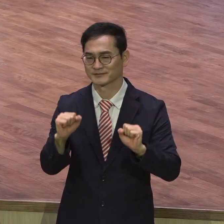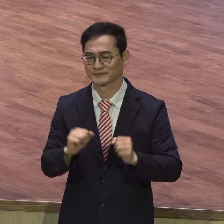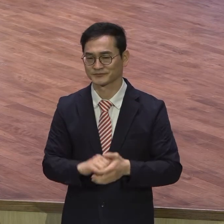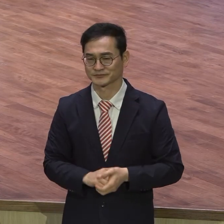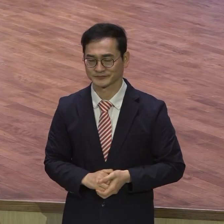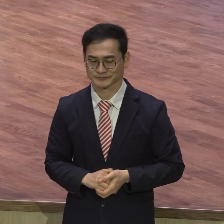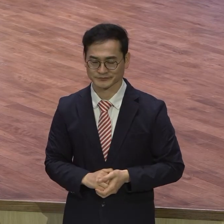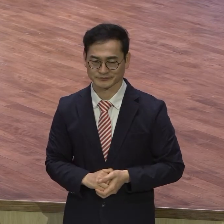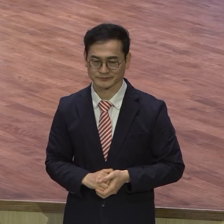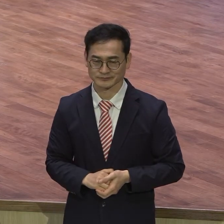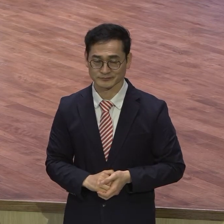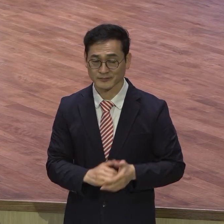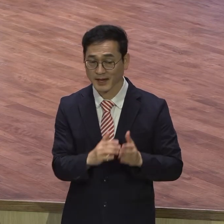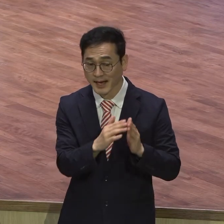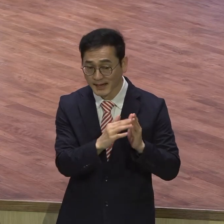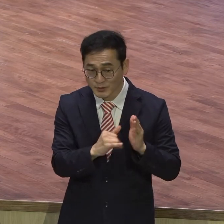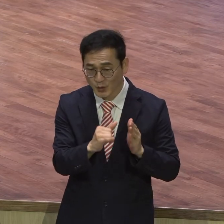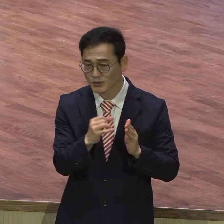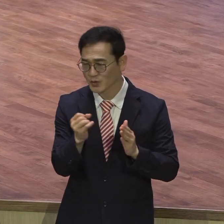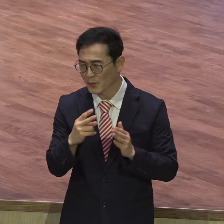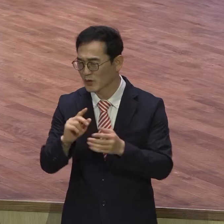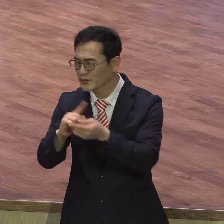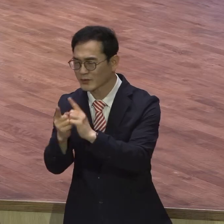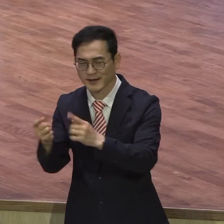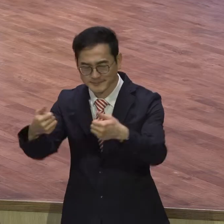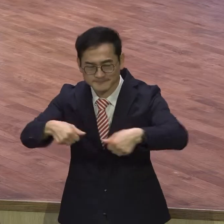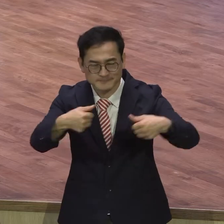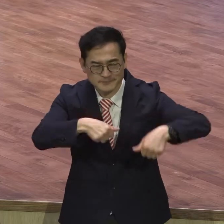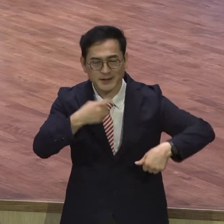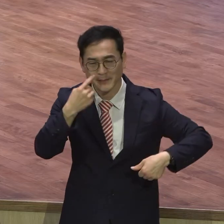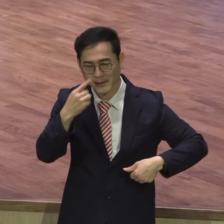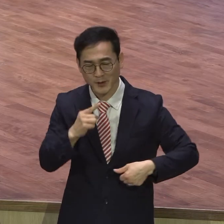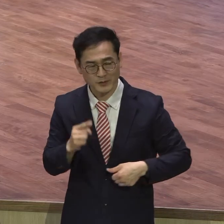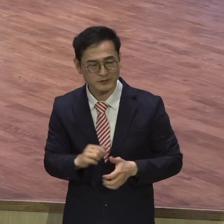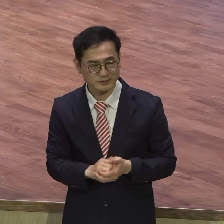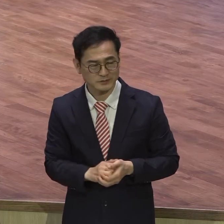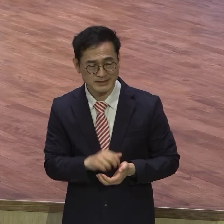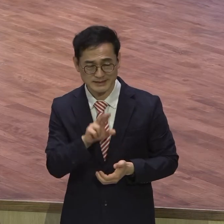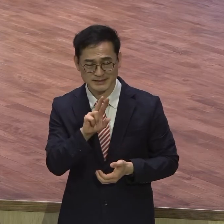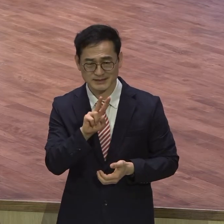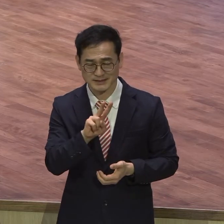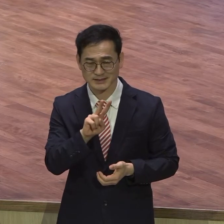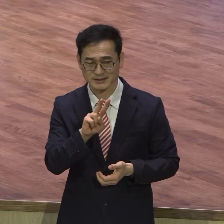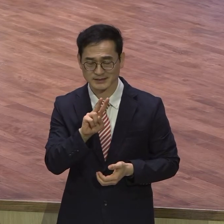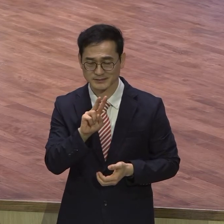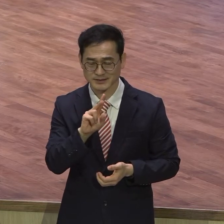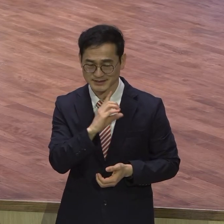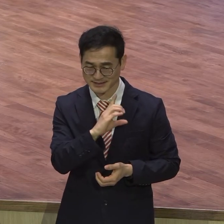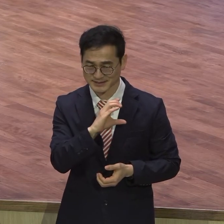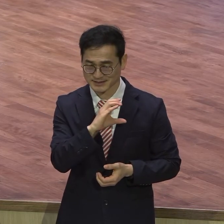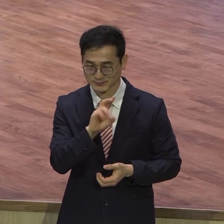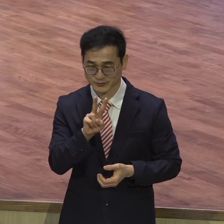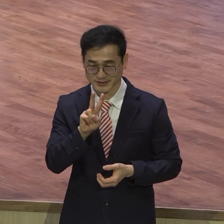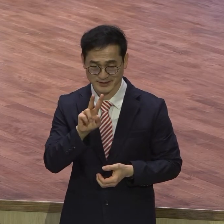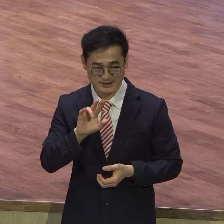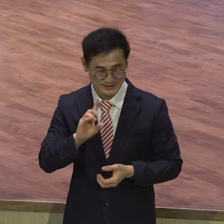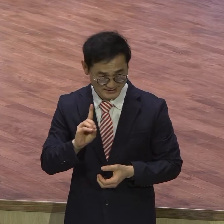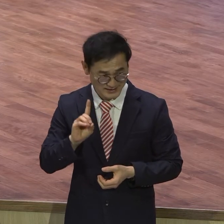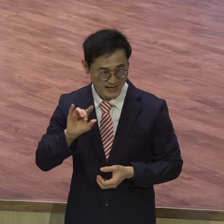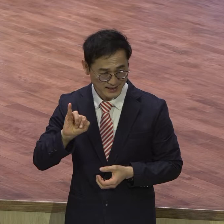가족들, 우리 예배 성도들 같이 서로 다 인사합시다. CVDIP의 응답을 누립시다.